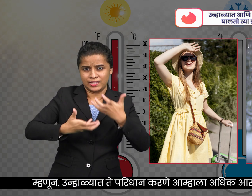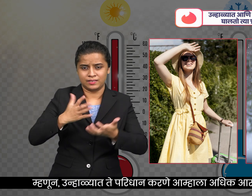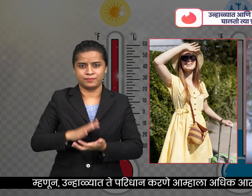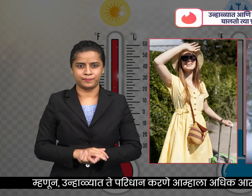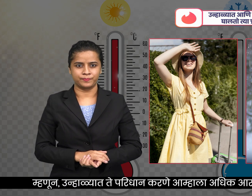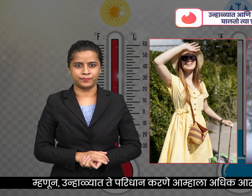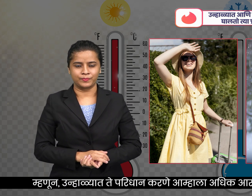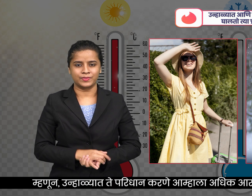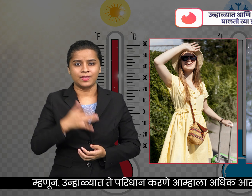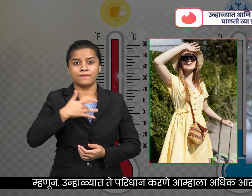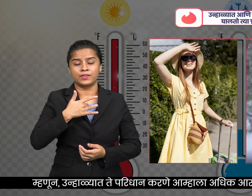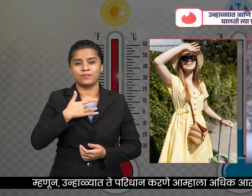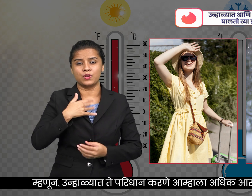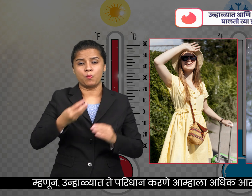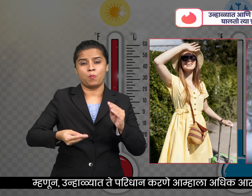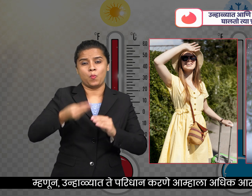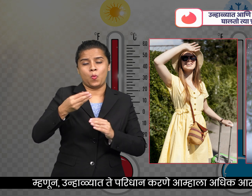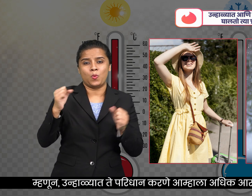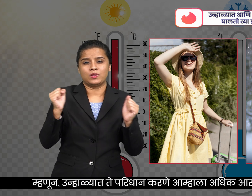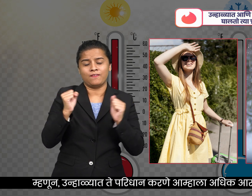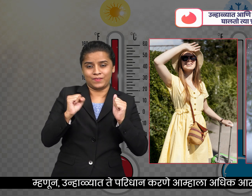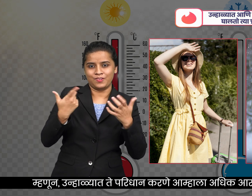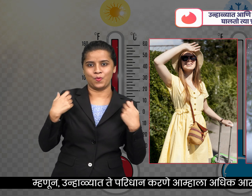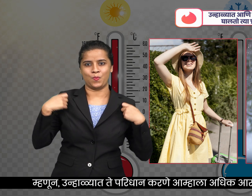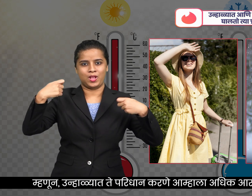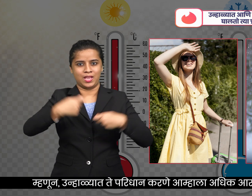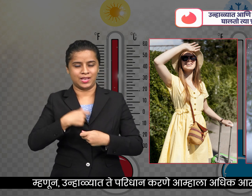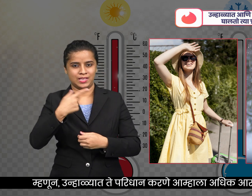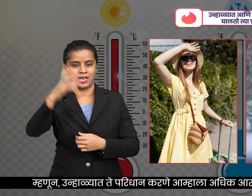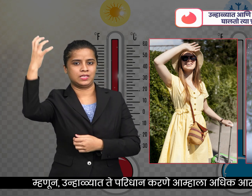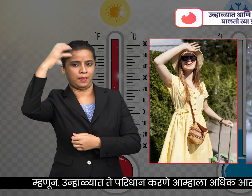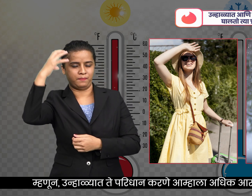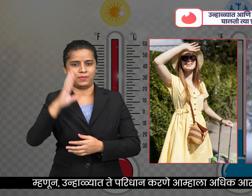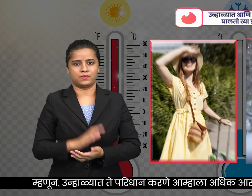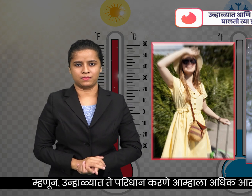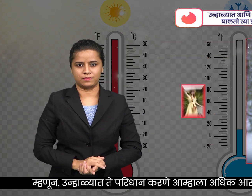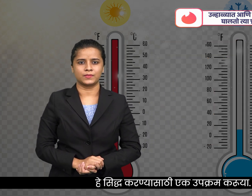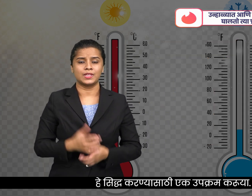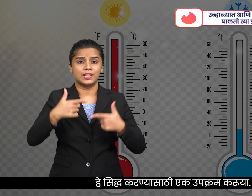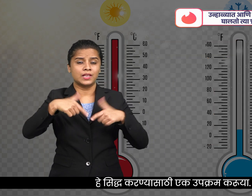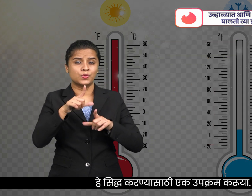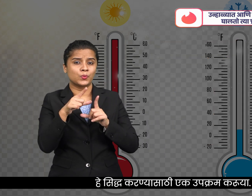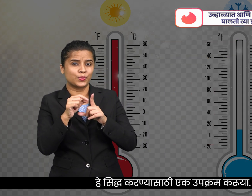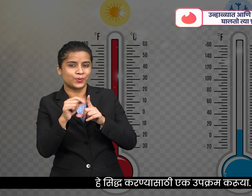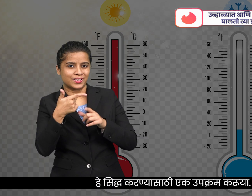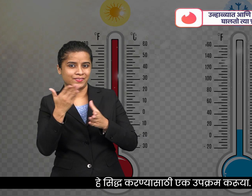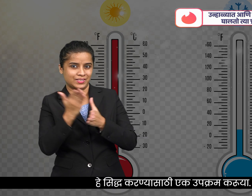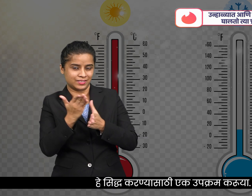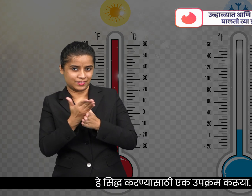म्हणून उन्हाळ्यात ते परिधान करणे आपल्याला अधिक आरामदायक असे वाटते. हे सिद्ध करण्यासाठी एक